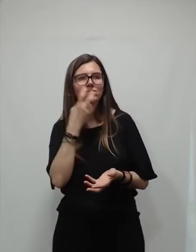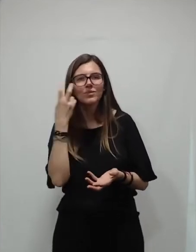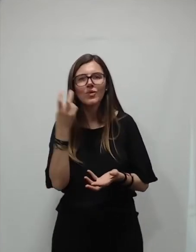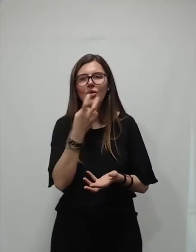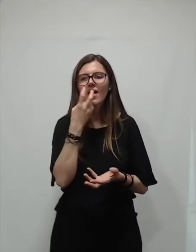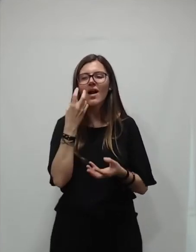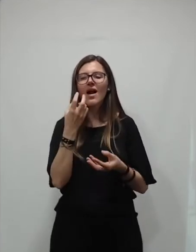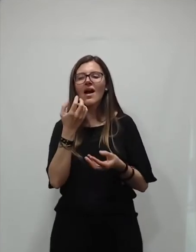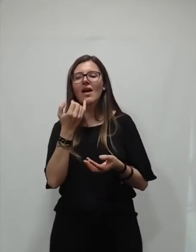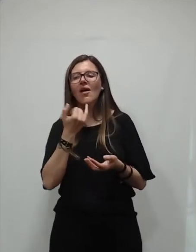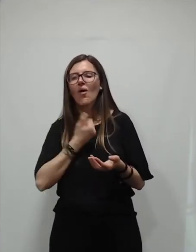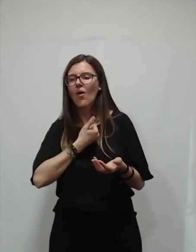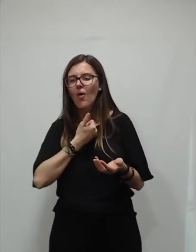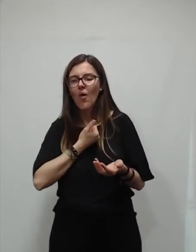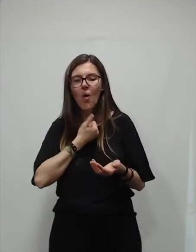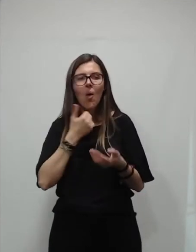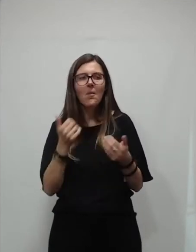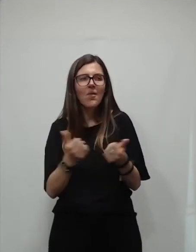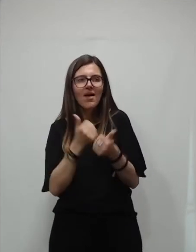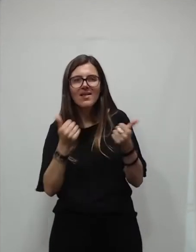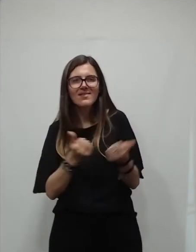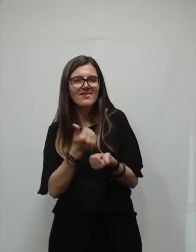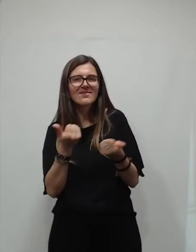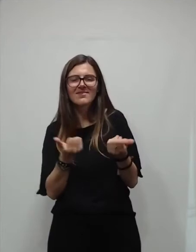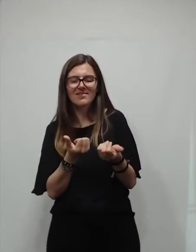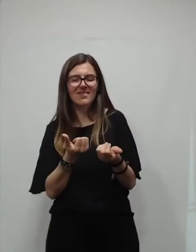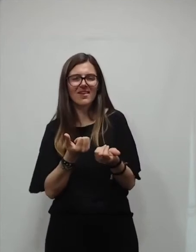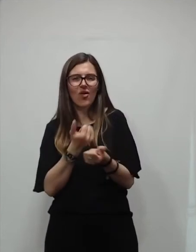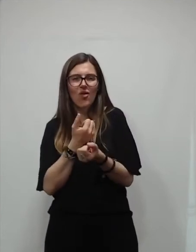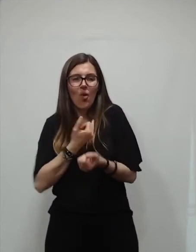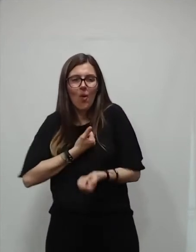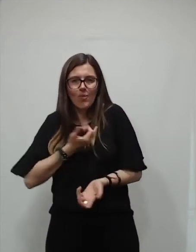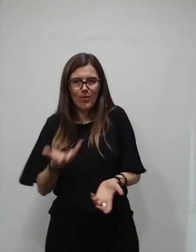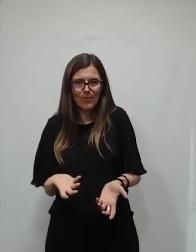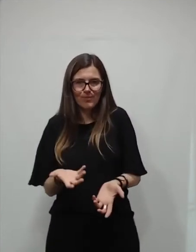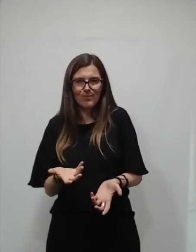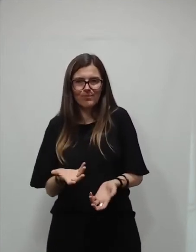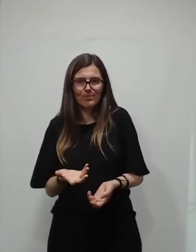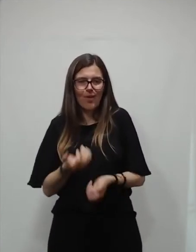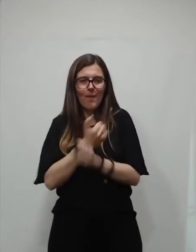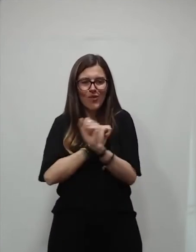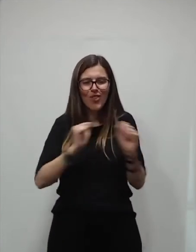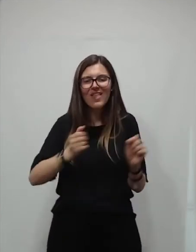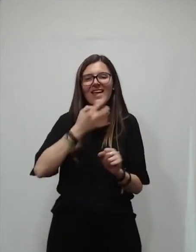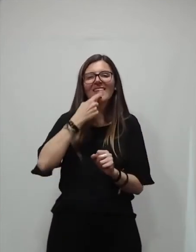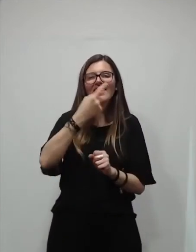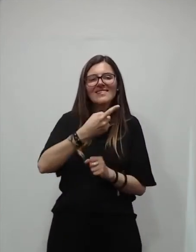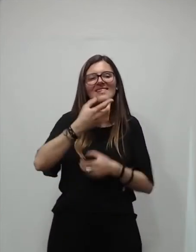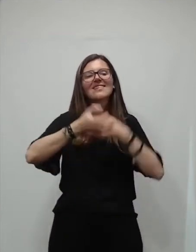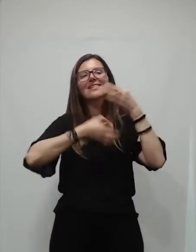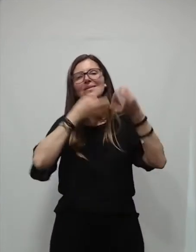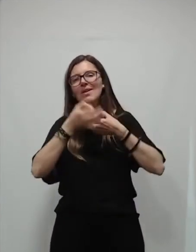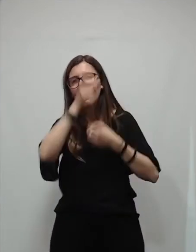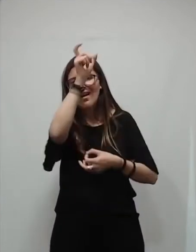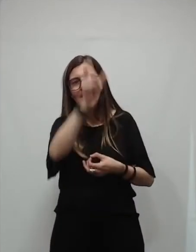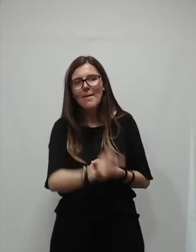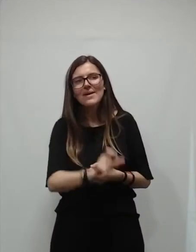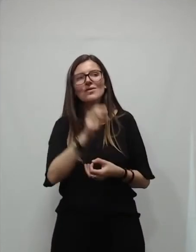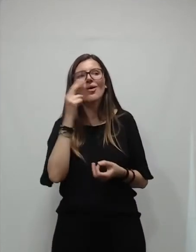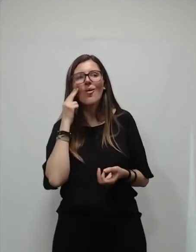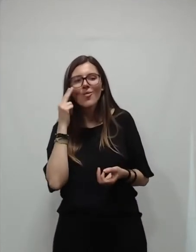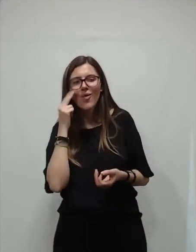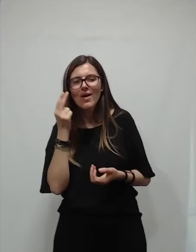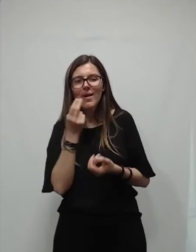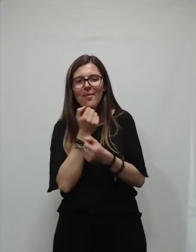del 94, que se recojan estos instrumentos normativos y que con ello se disponga el fin de las medidas de seguridad curativa